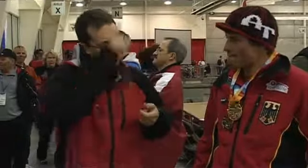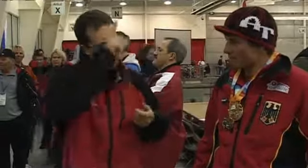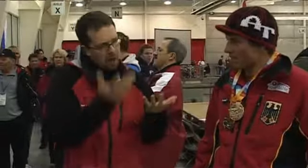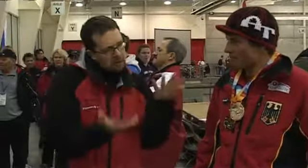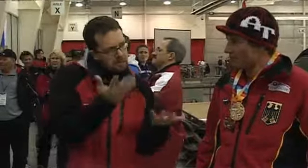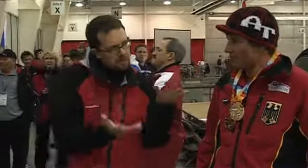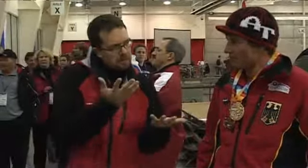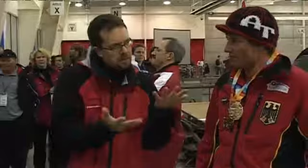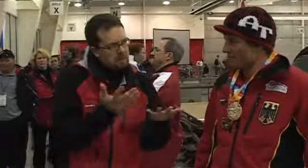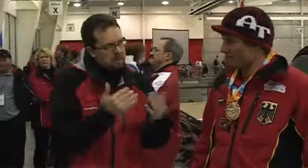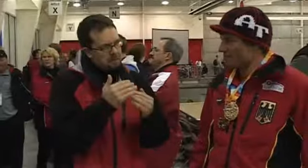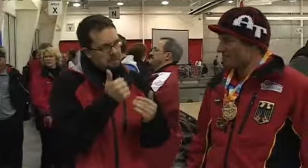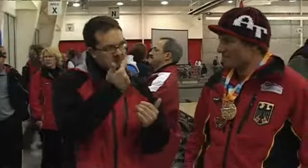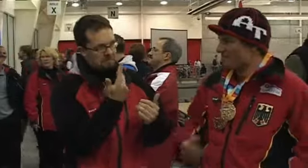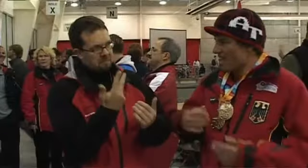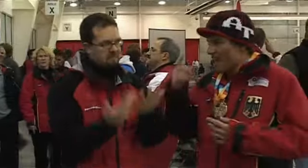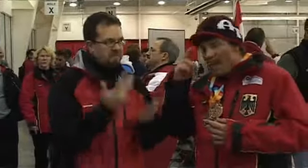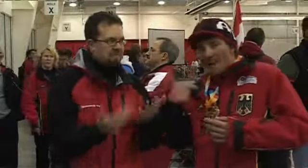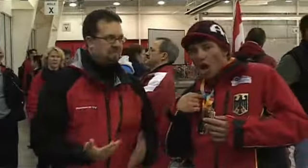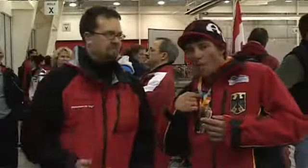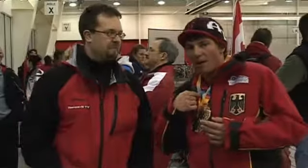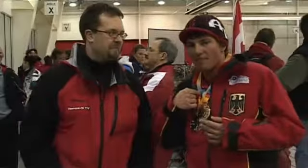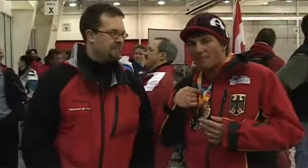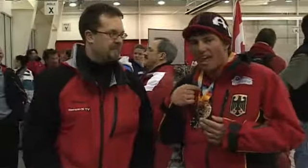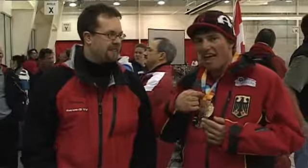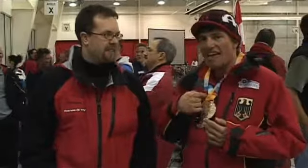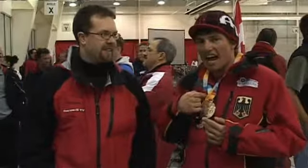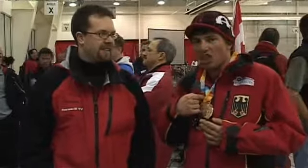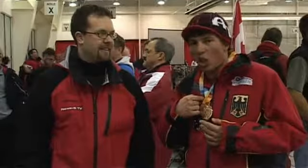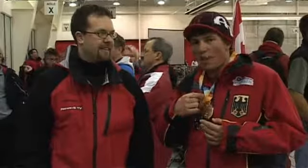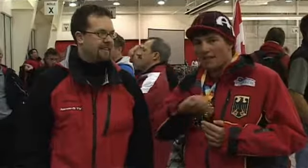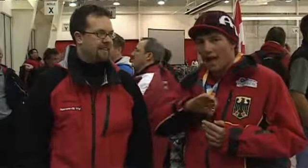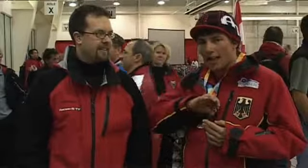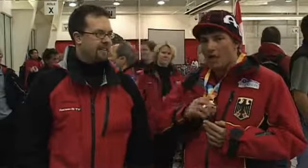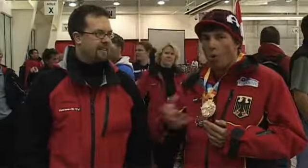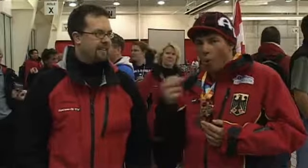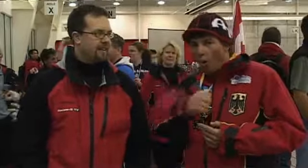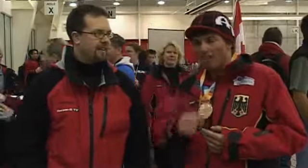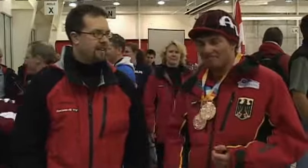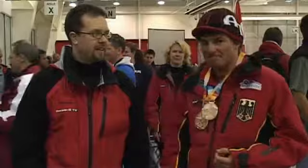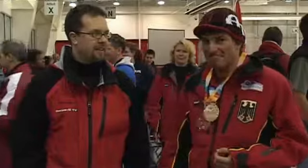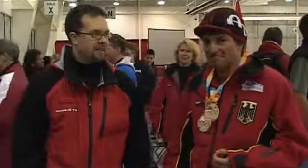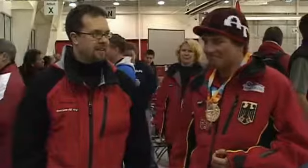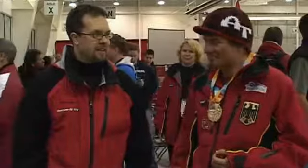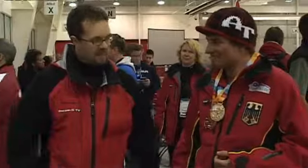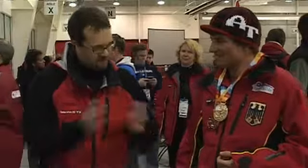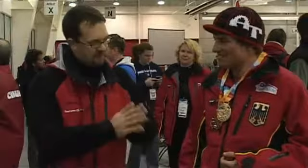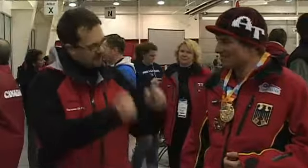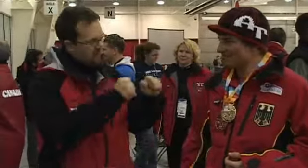Und was denkst du jetzt, was wird Deutschland noch in Zukunft machen? Ja, ich glaube, es kommt noch eine Medaille Gold.